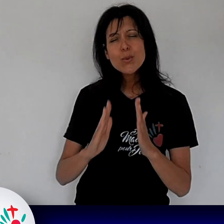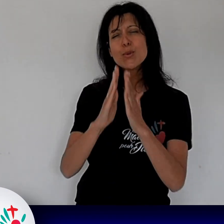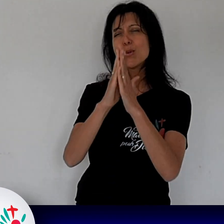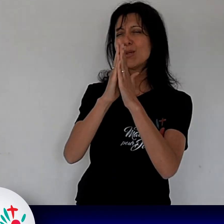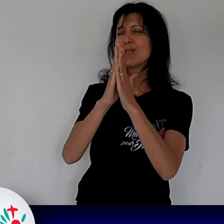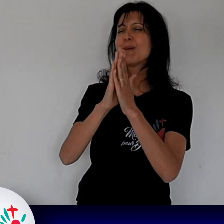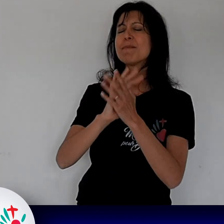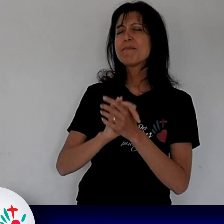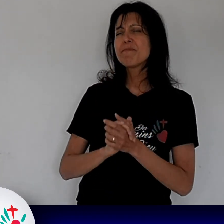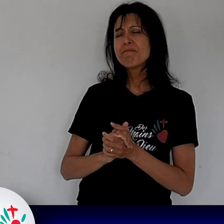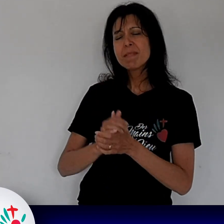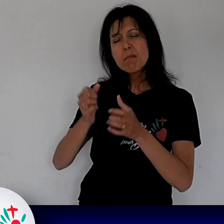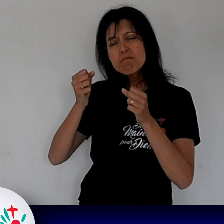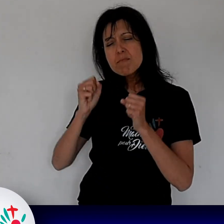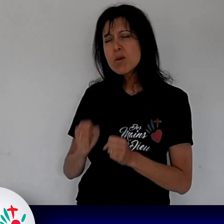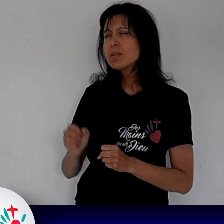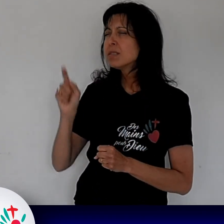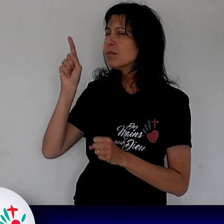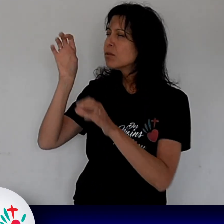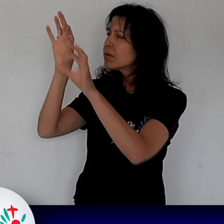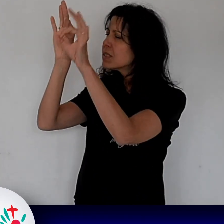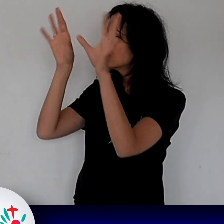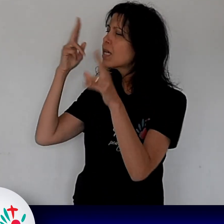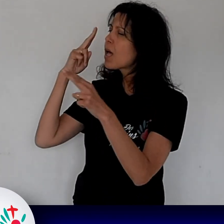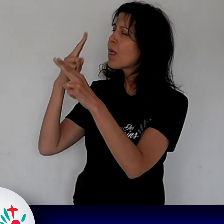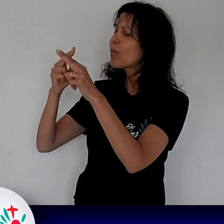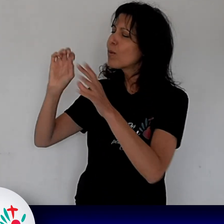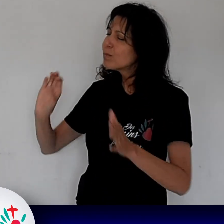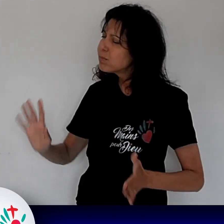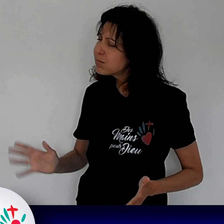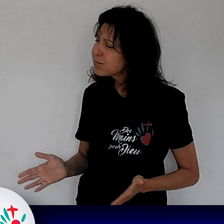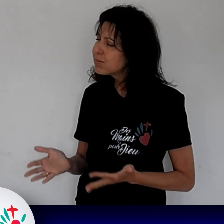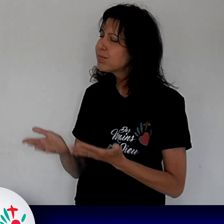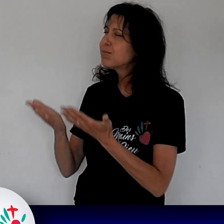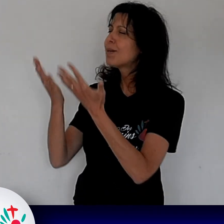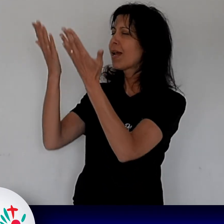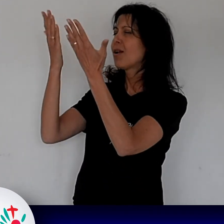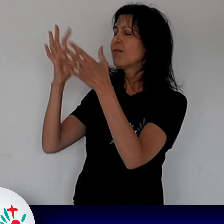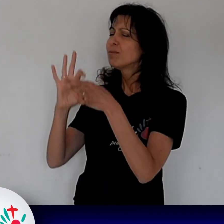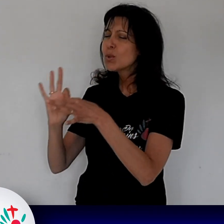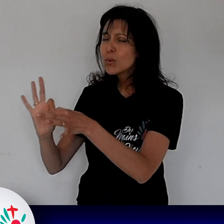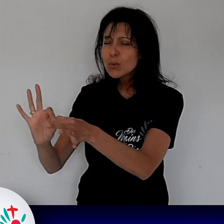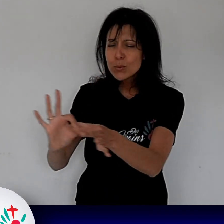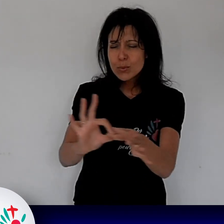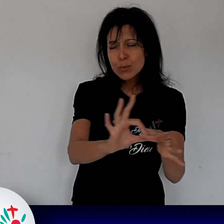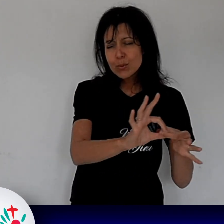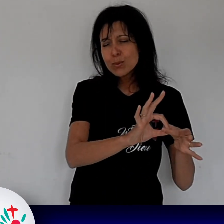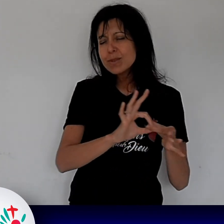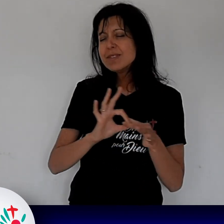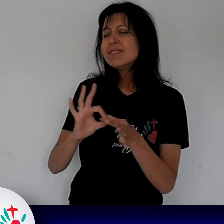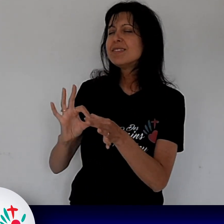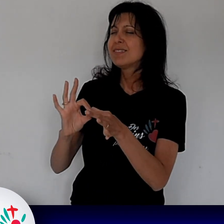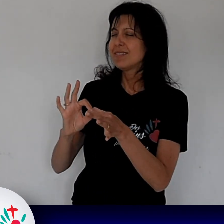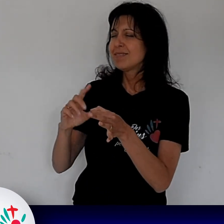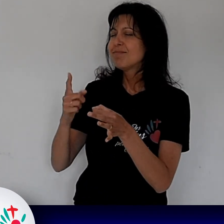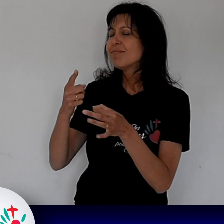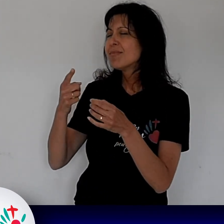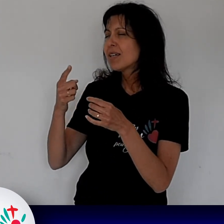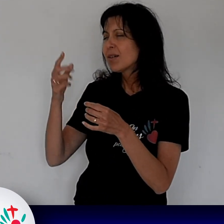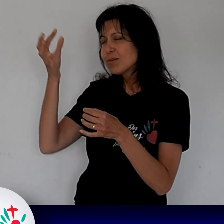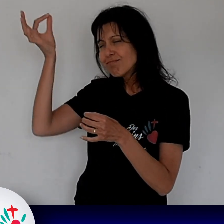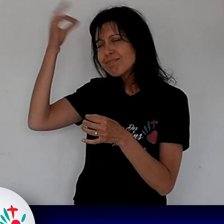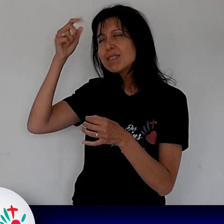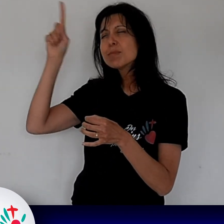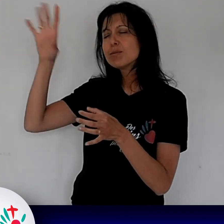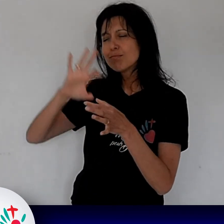Seigneur, d'élever ton saint nom, Seigneur, dans l'unité, dans la communion, par l'unité de ton esprit. Je